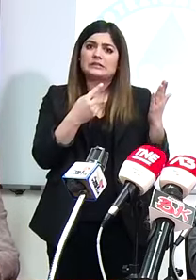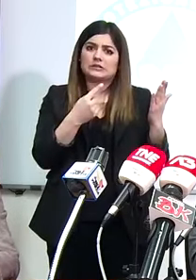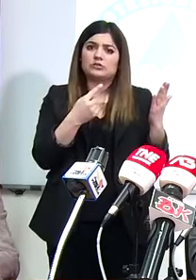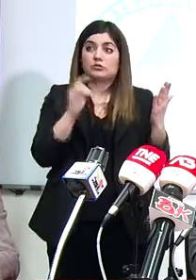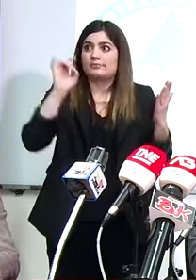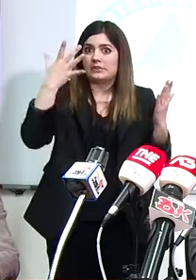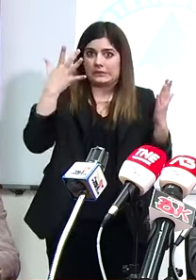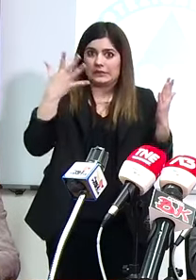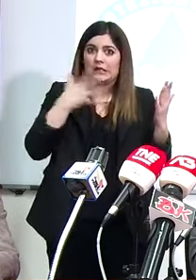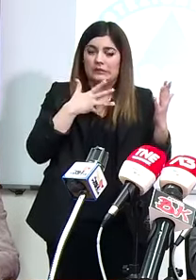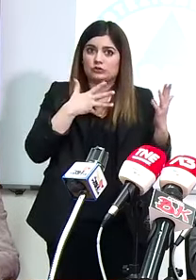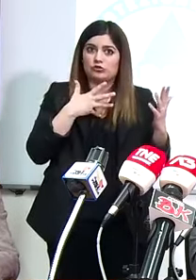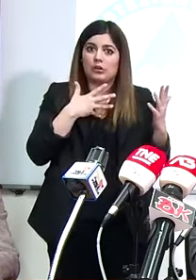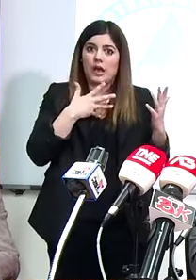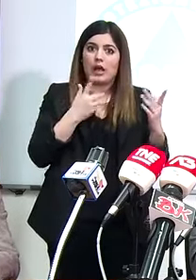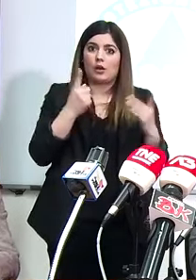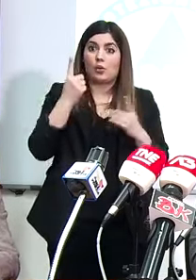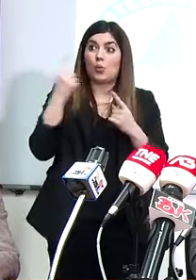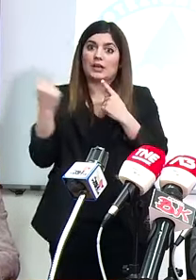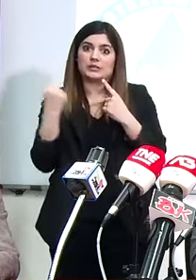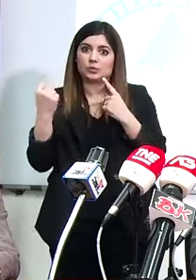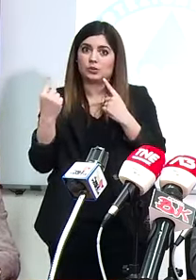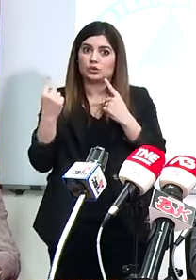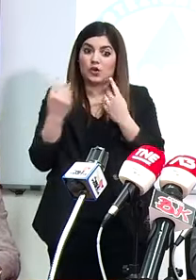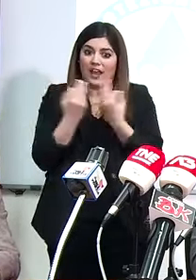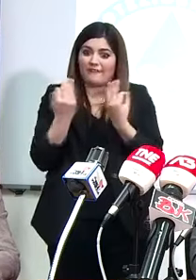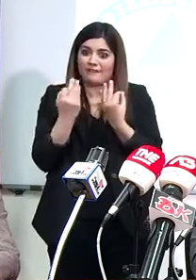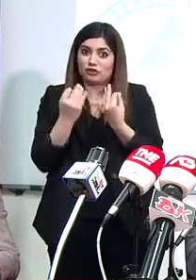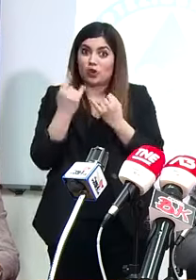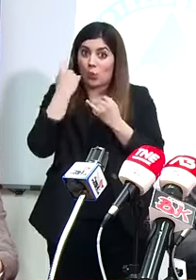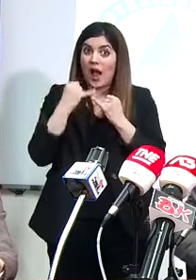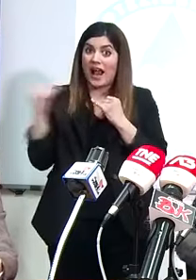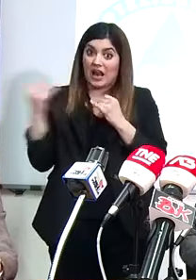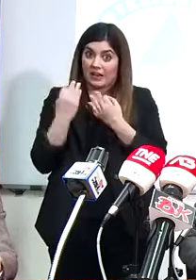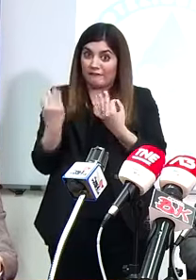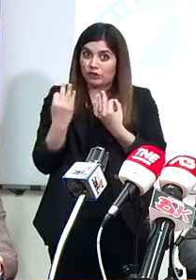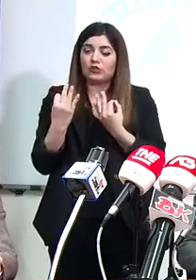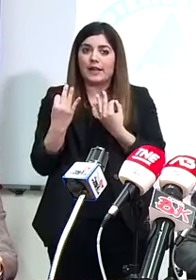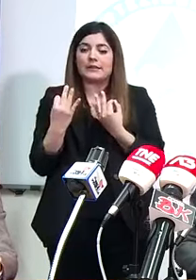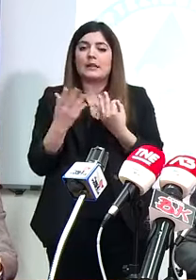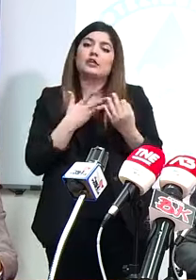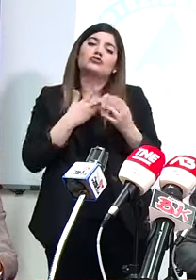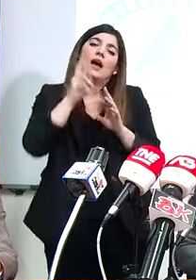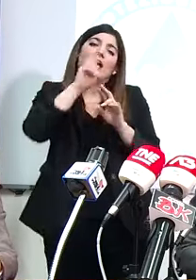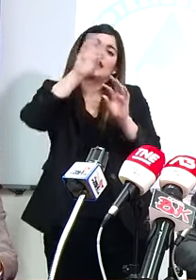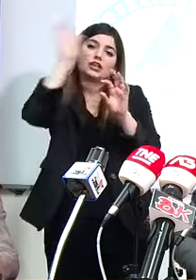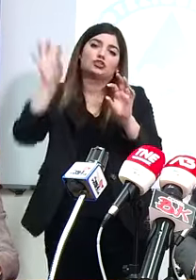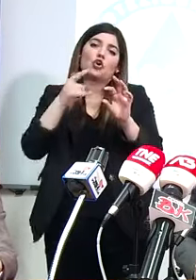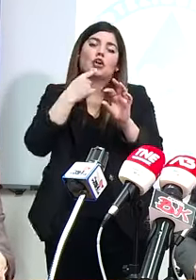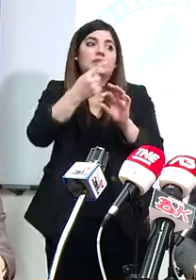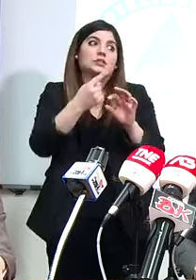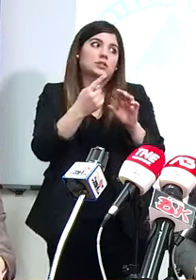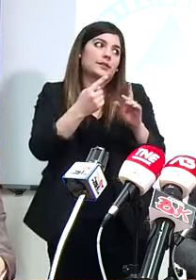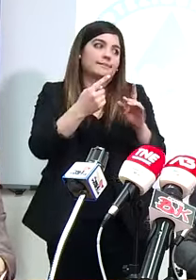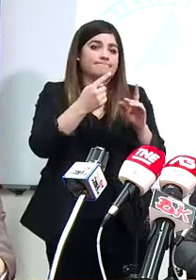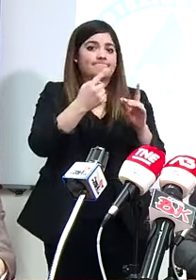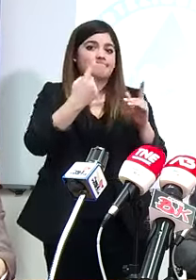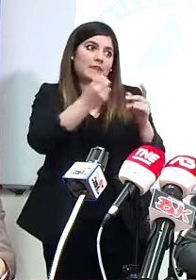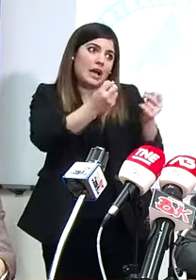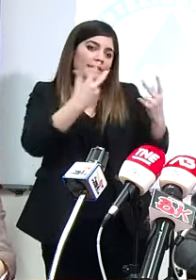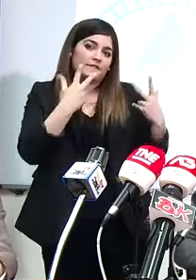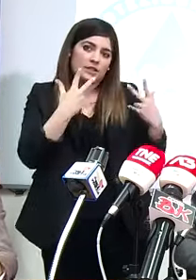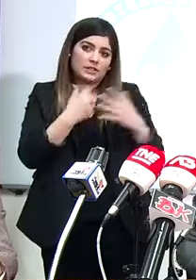efficiente noi ci siamo ricordati di noi mi ha anche annunciato che però non vorrei dire una cretinata perché non ho ancora visto la posta mi ha annunciato che